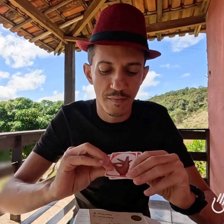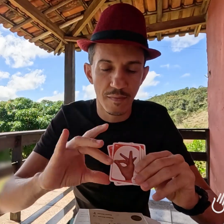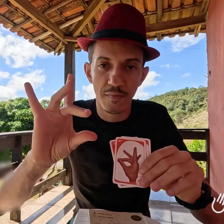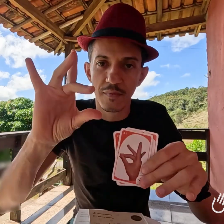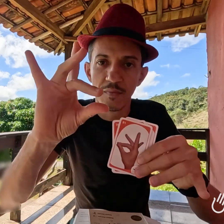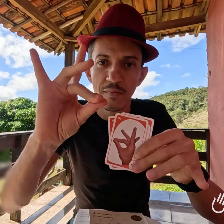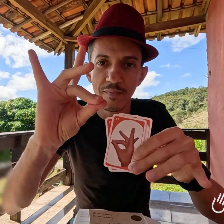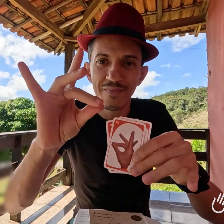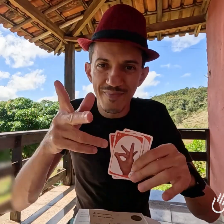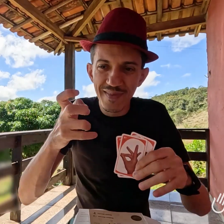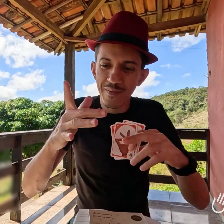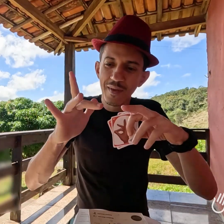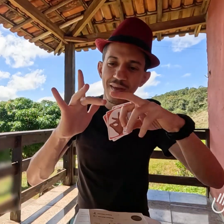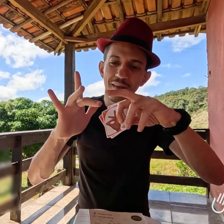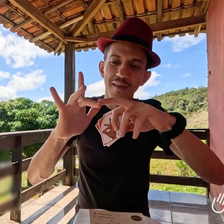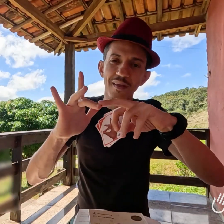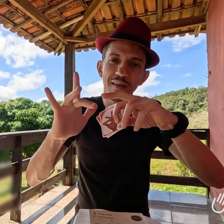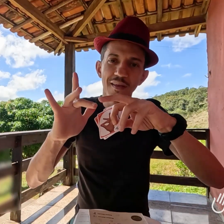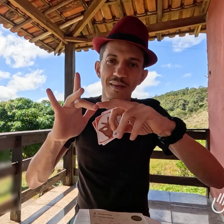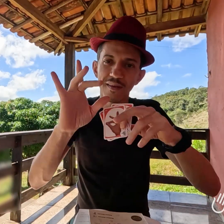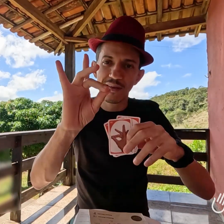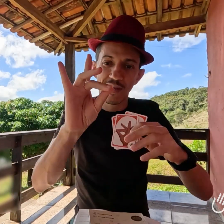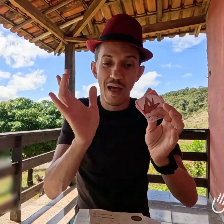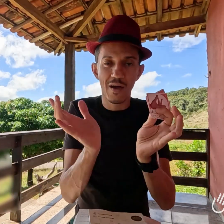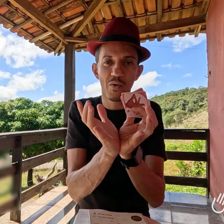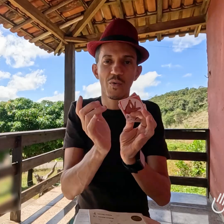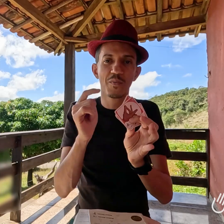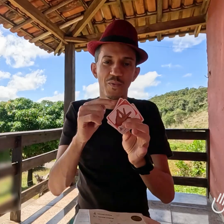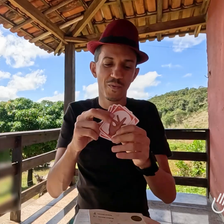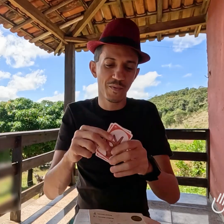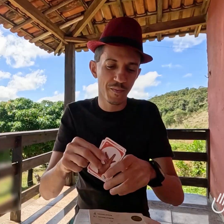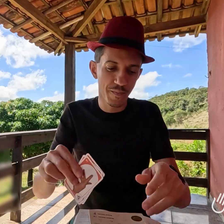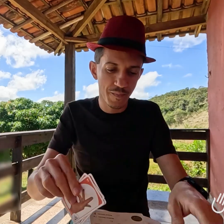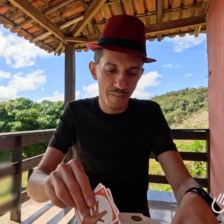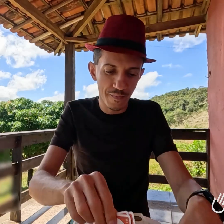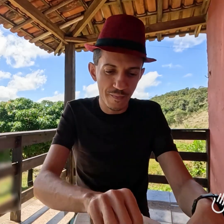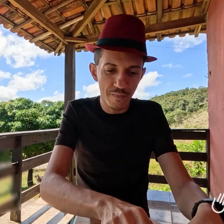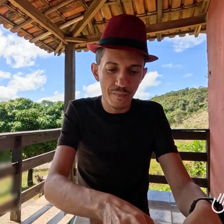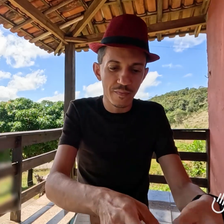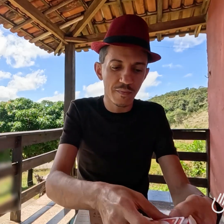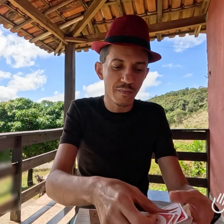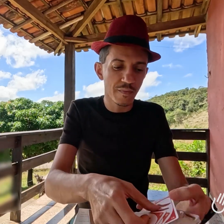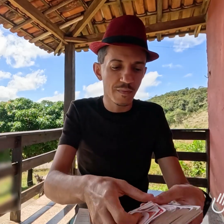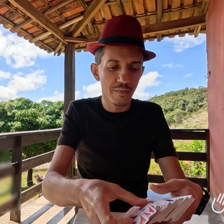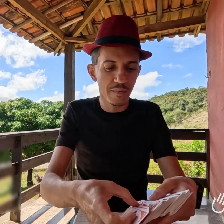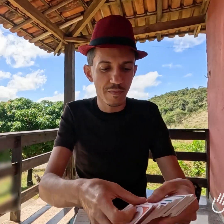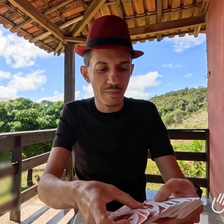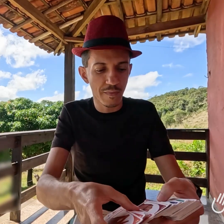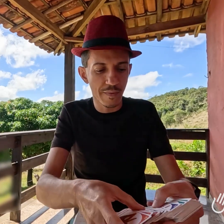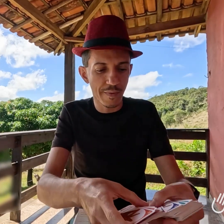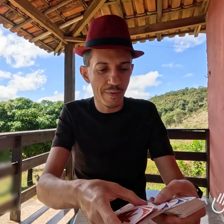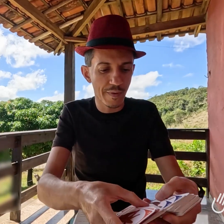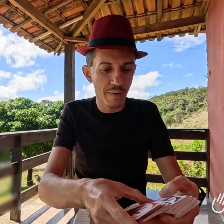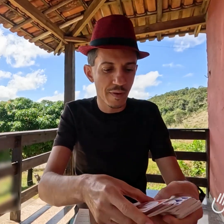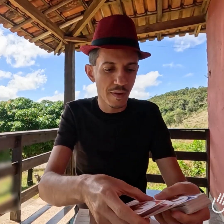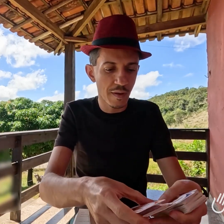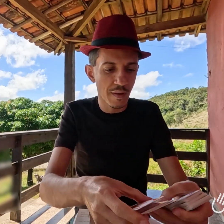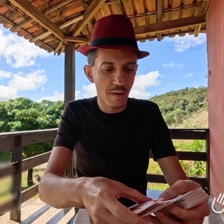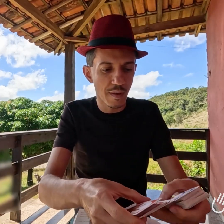Observa que elas têm uma cor específica. Então, esse grupo de configurações de mão tem essa cor. Agora, você vai ver aqui, por